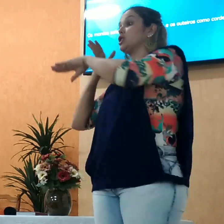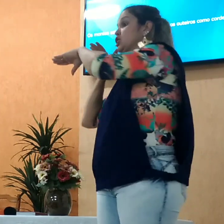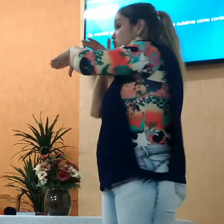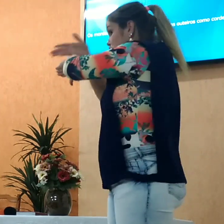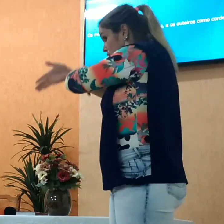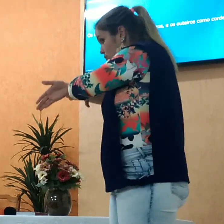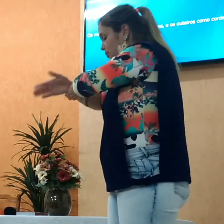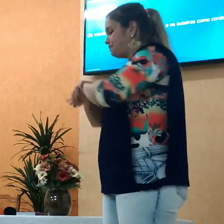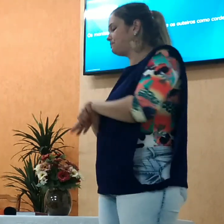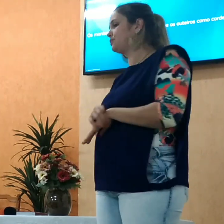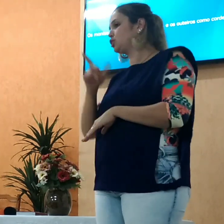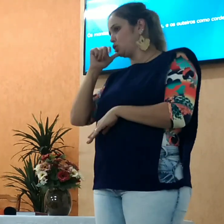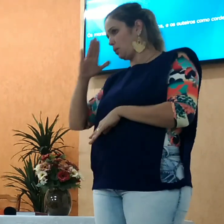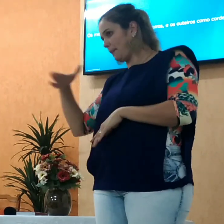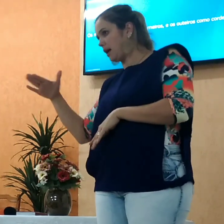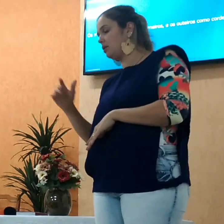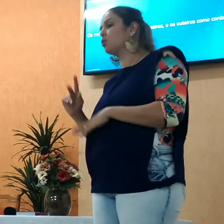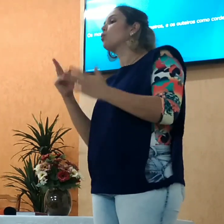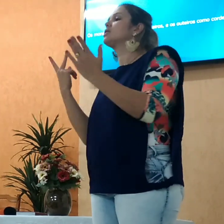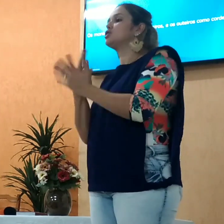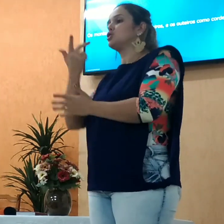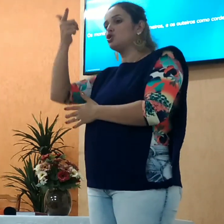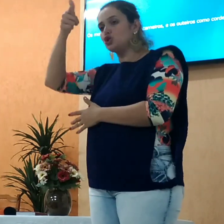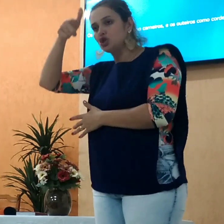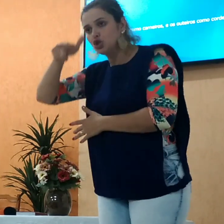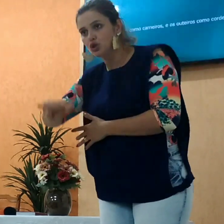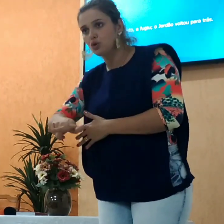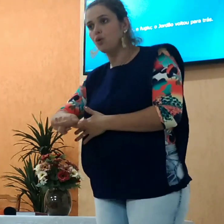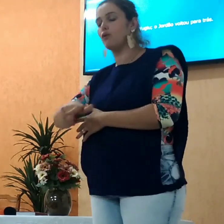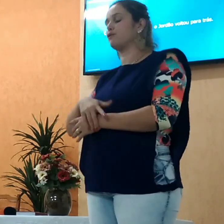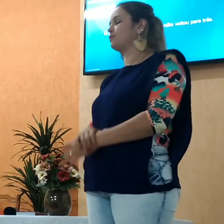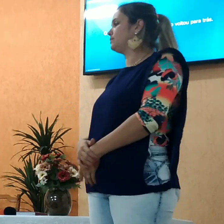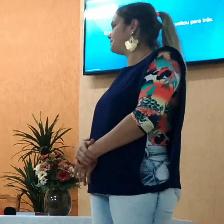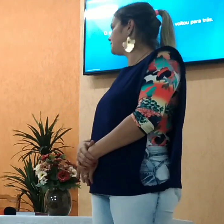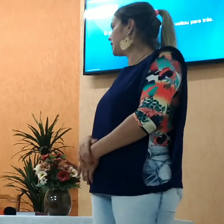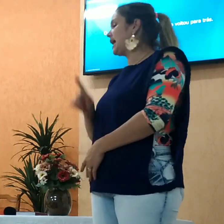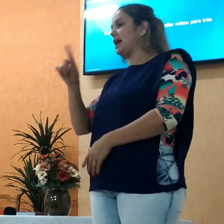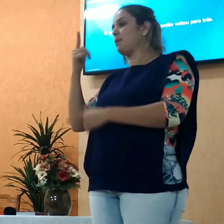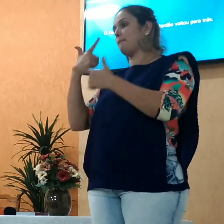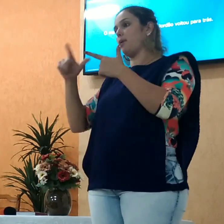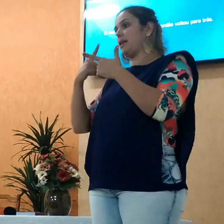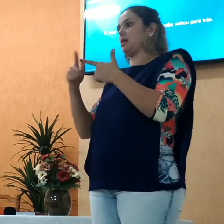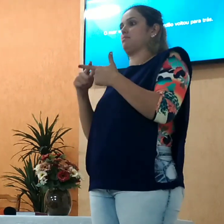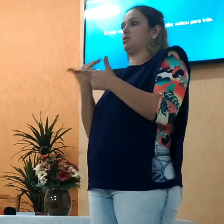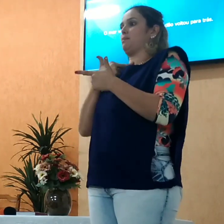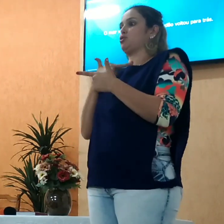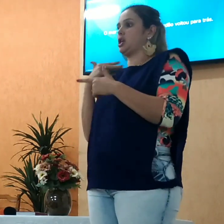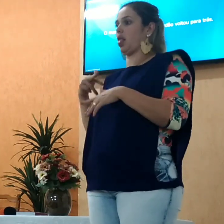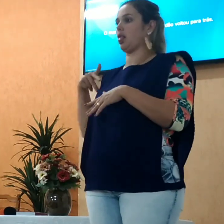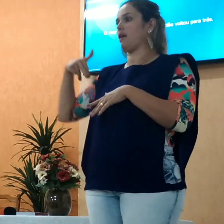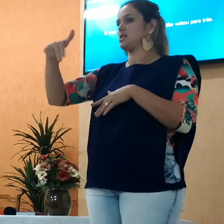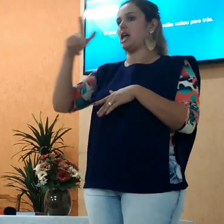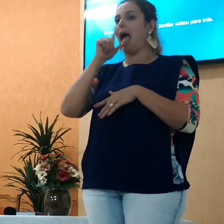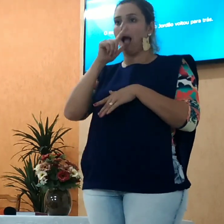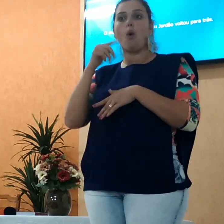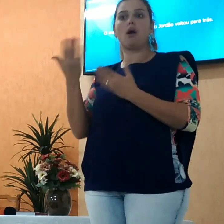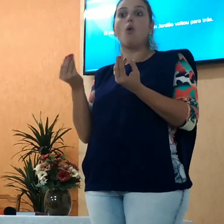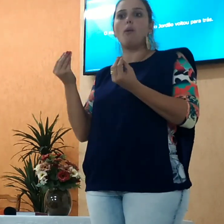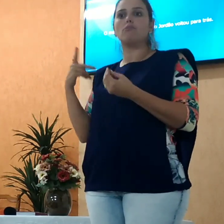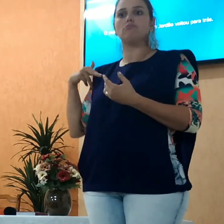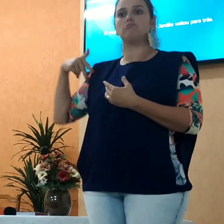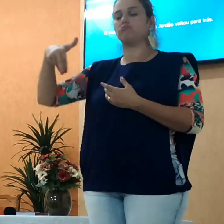Jordão, novamente, o Jordão estava lá, era um empecilho que ele não podia atravessar. O Jordão não